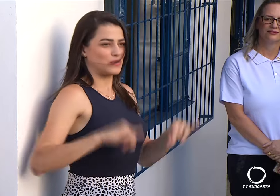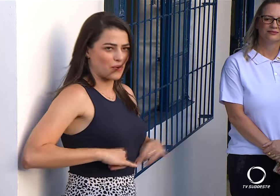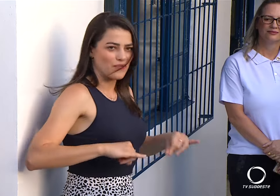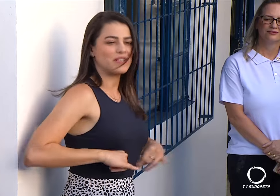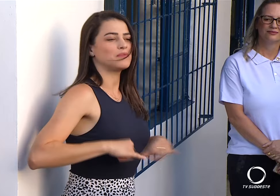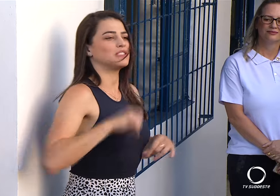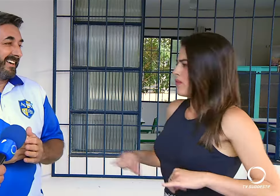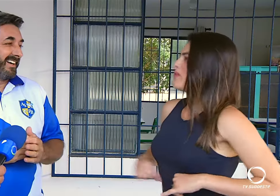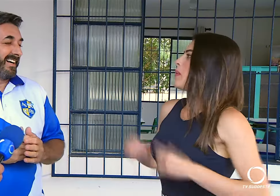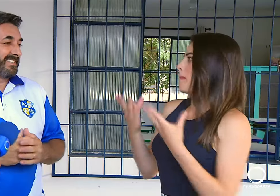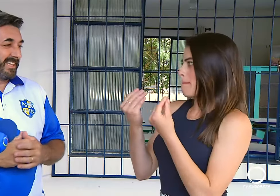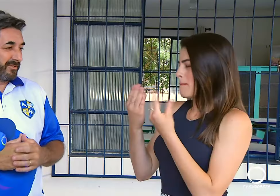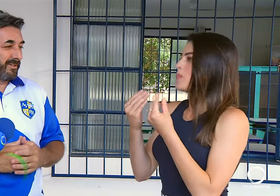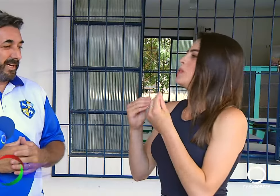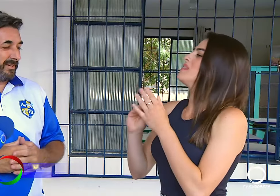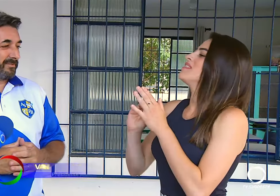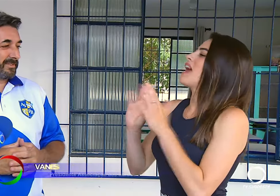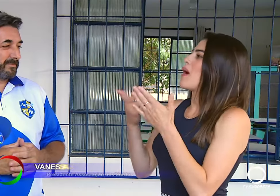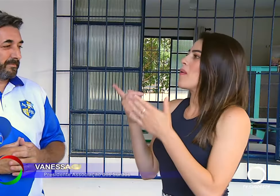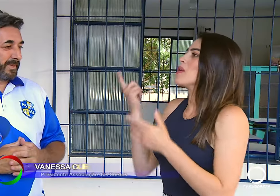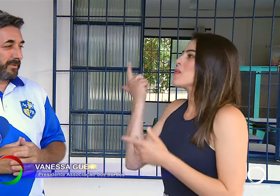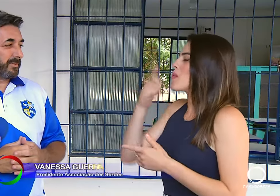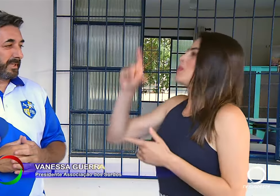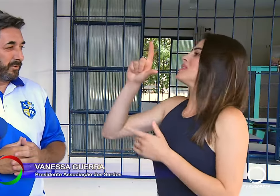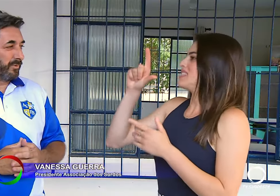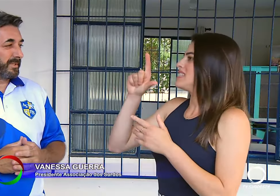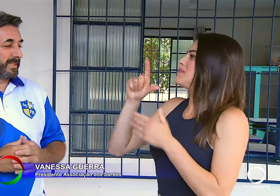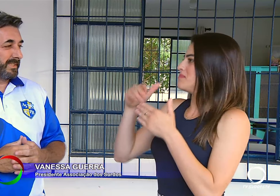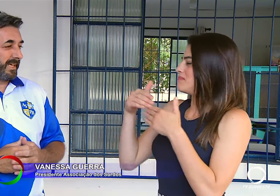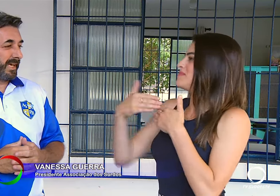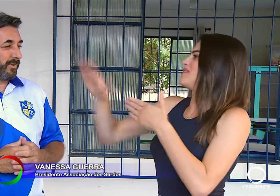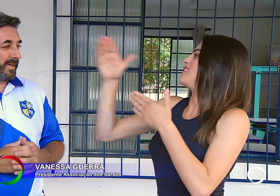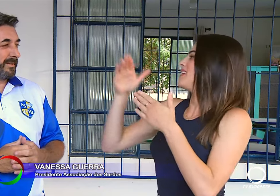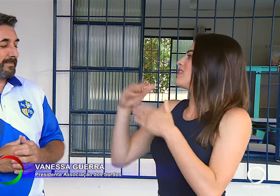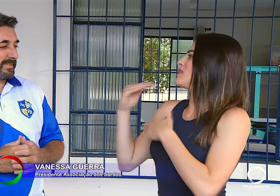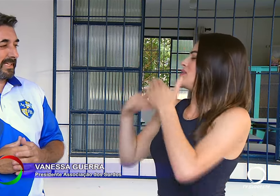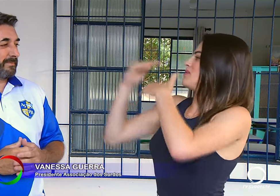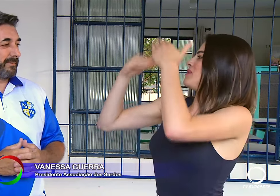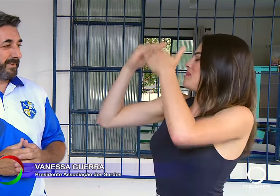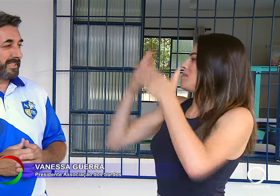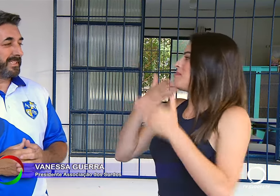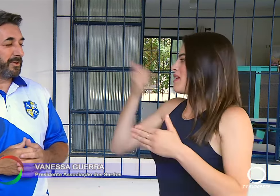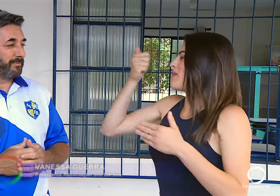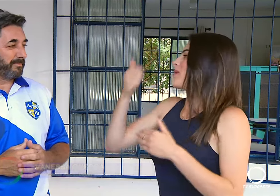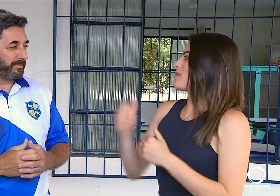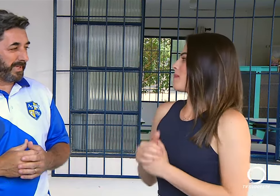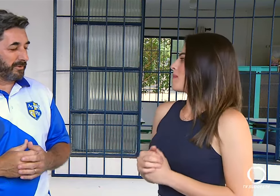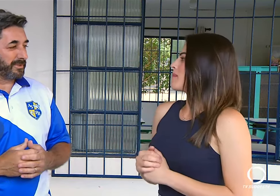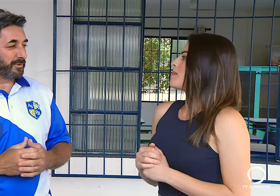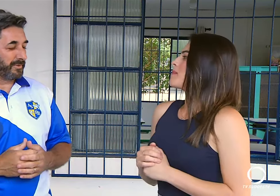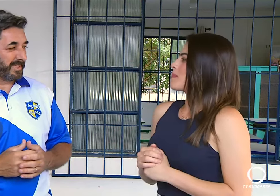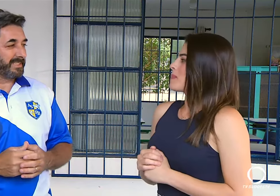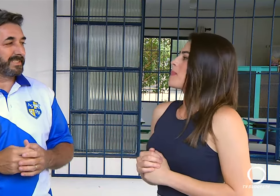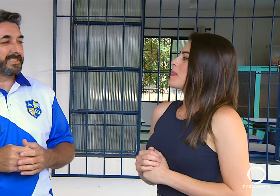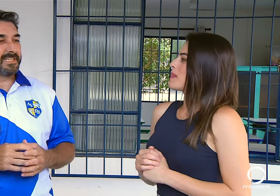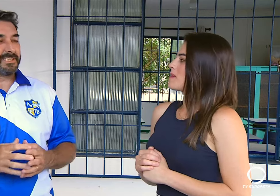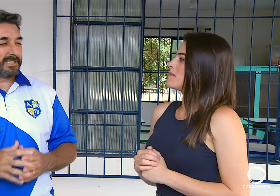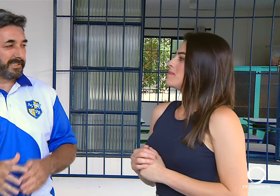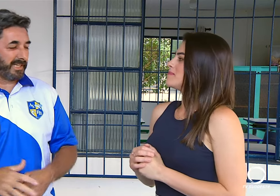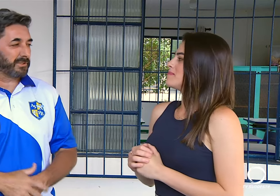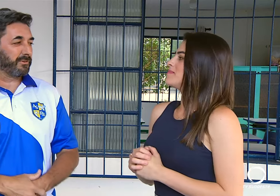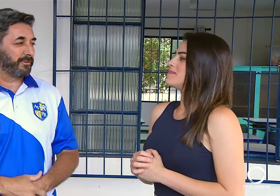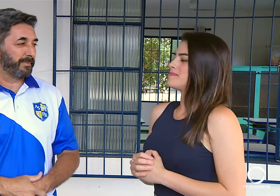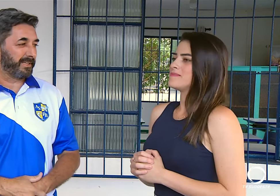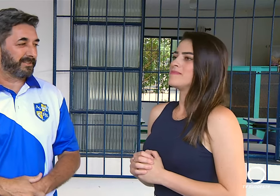conquista. Antes era um período de luta, né, agora daqui para frente, então, período de conquista e